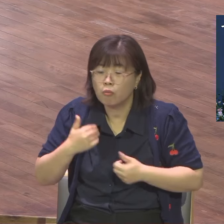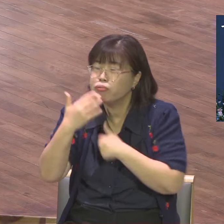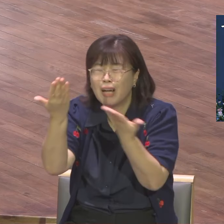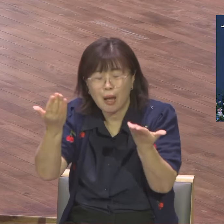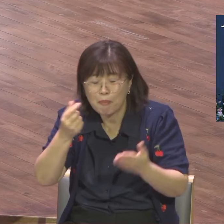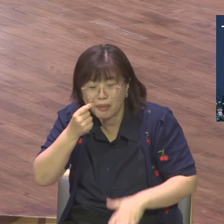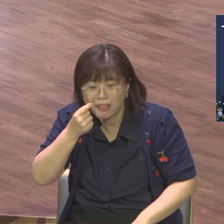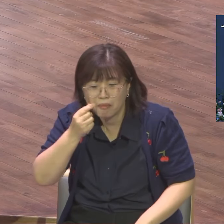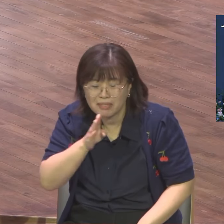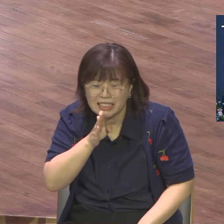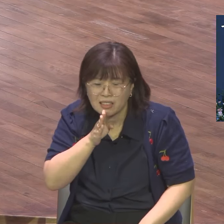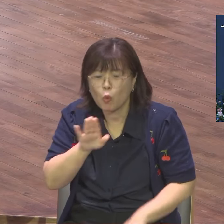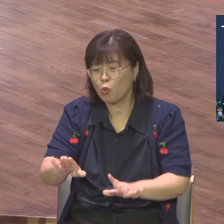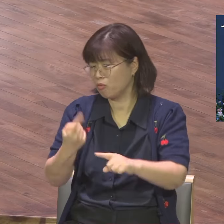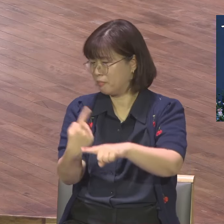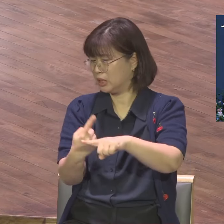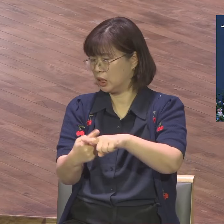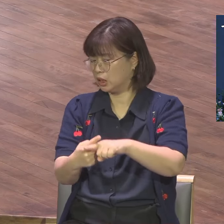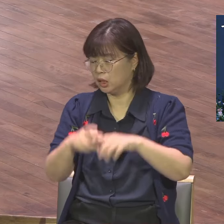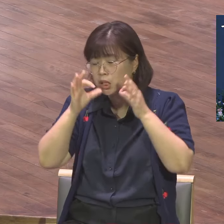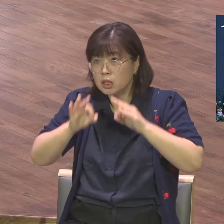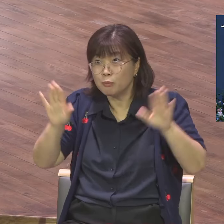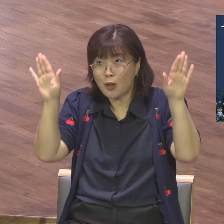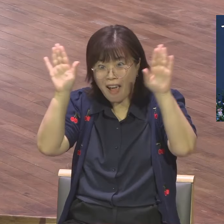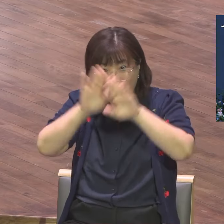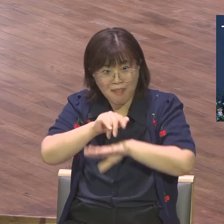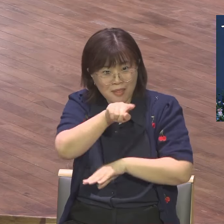앉아있는 성도 여러분 어떻게 할 거냐고.